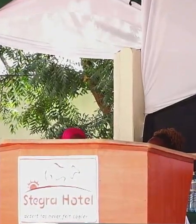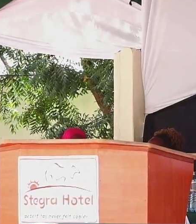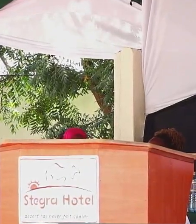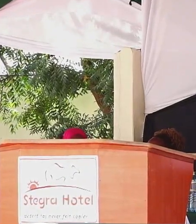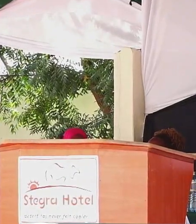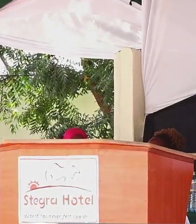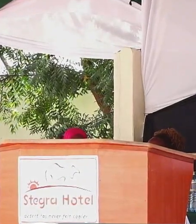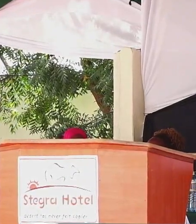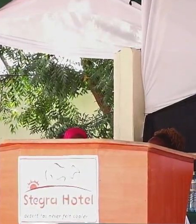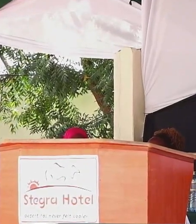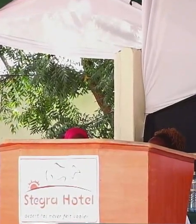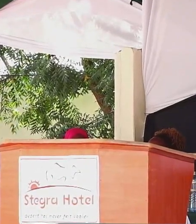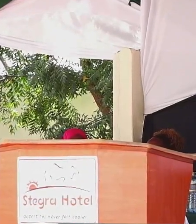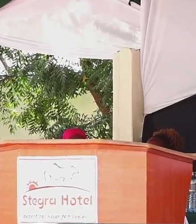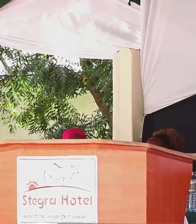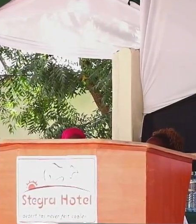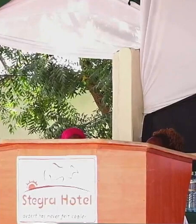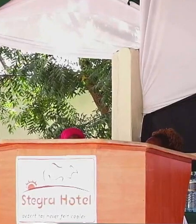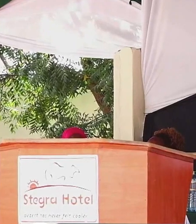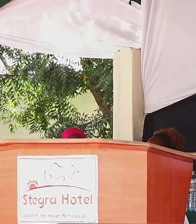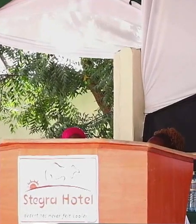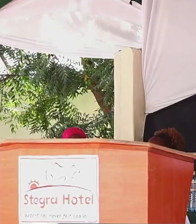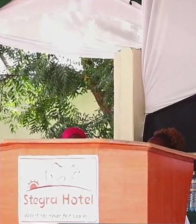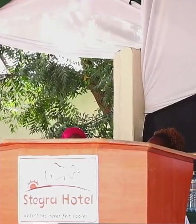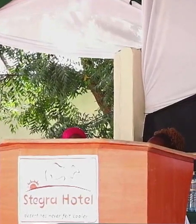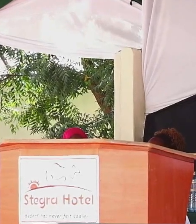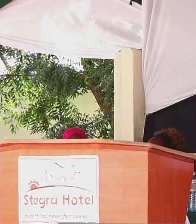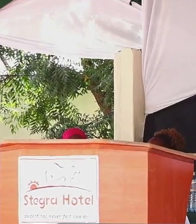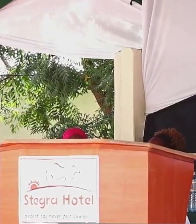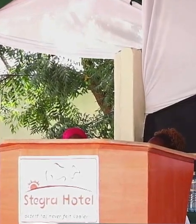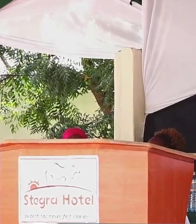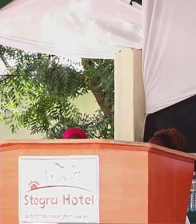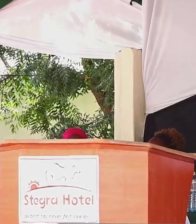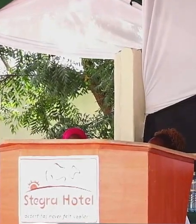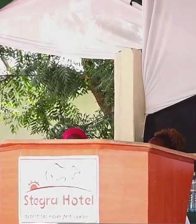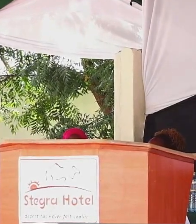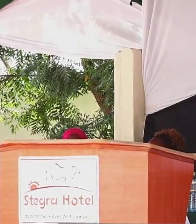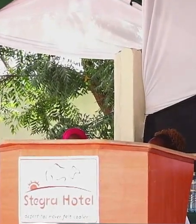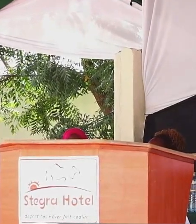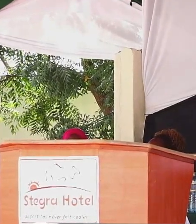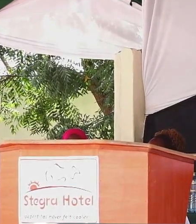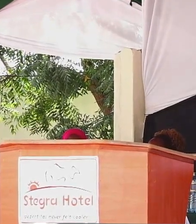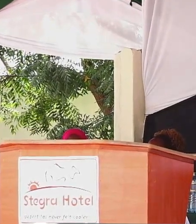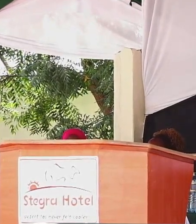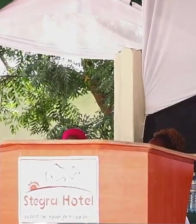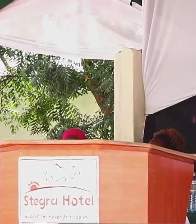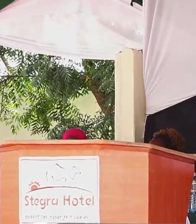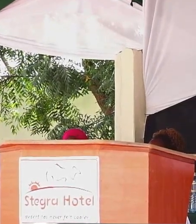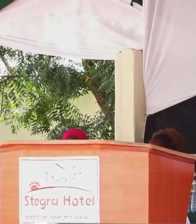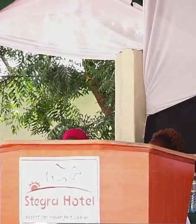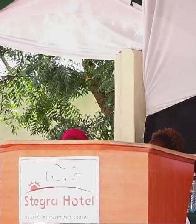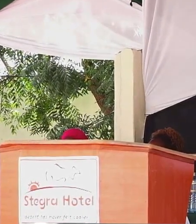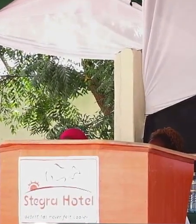ward yangu. Mimi ni chairman ya bajeti na pia mimi